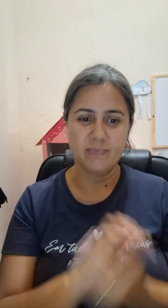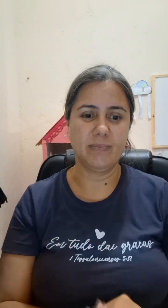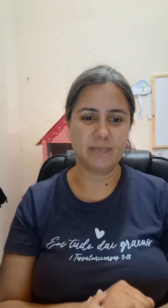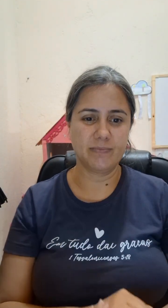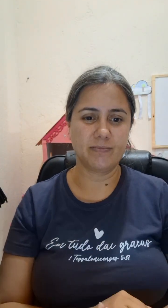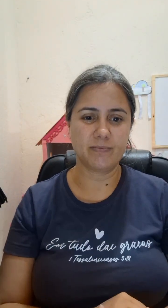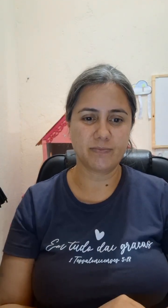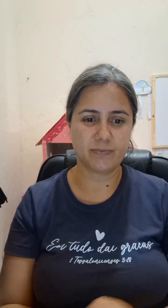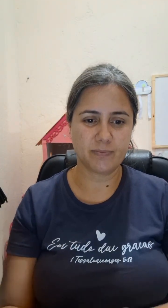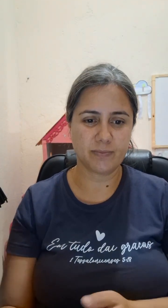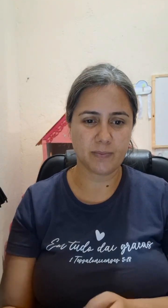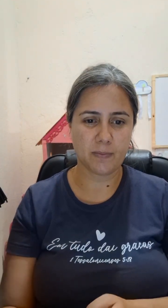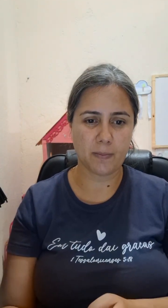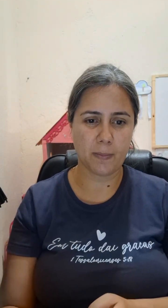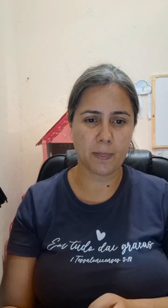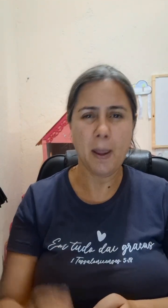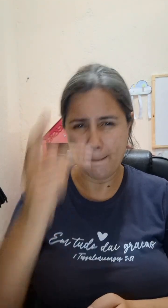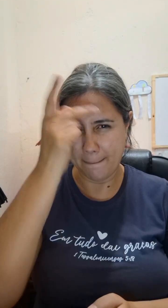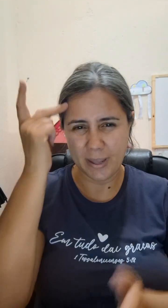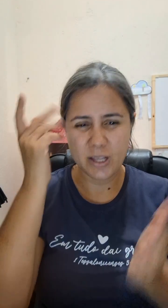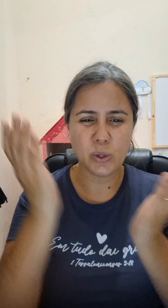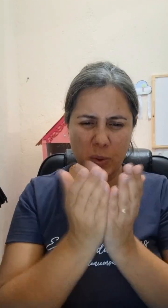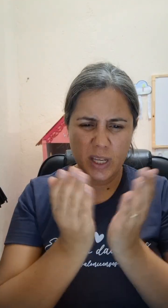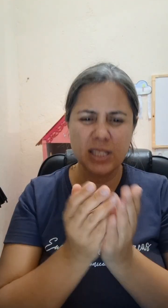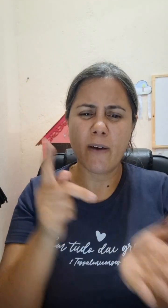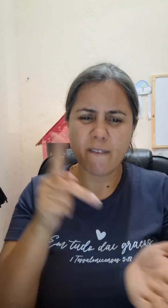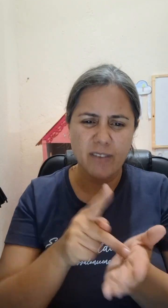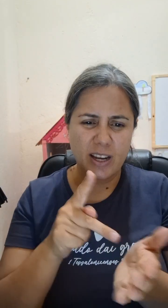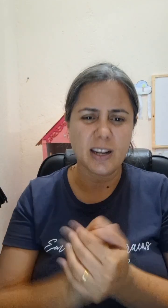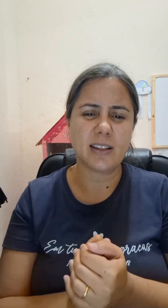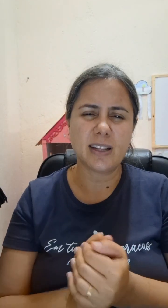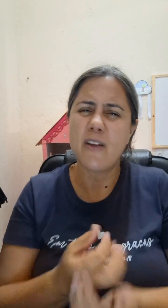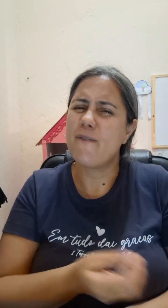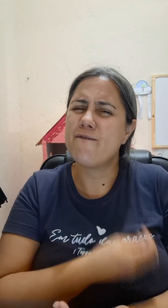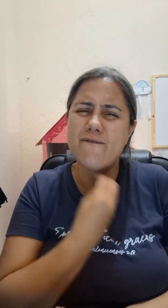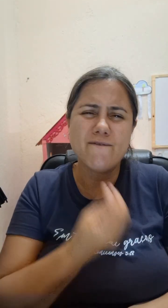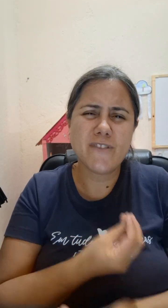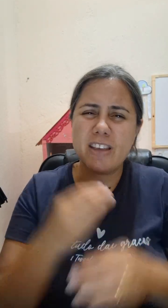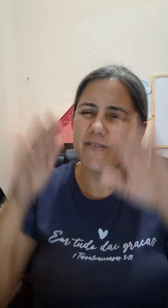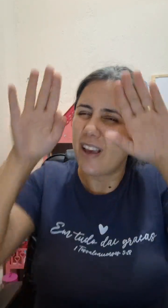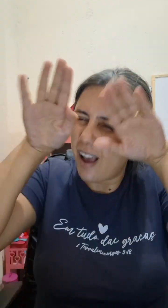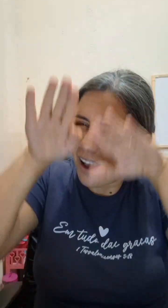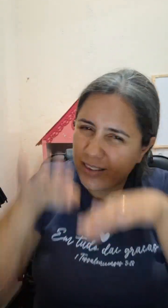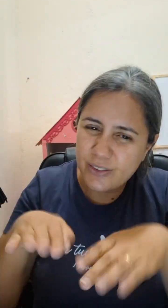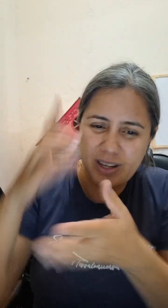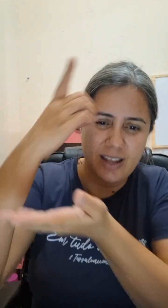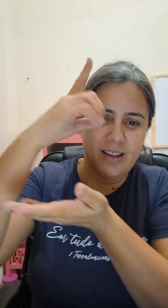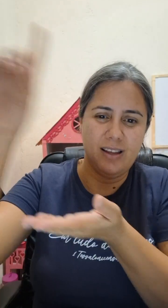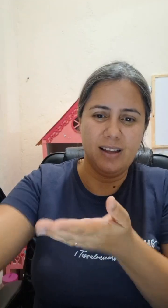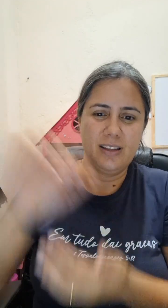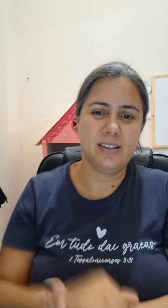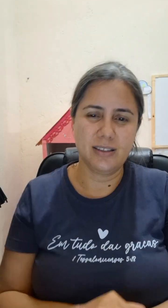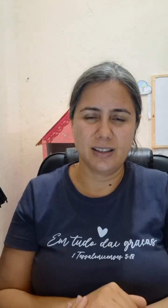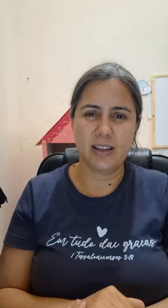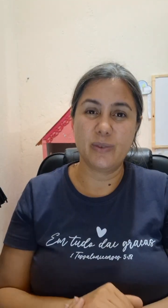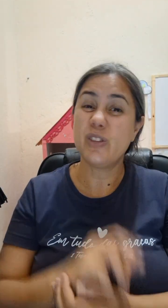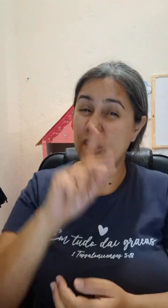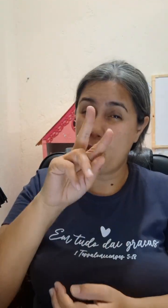ao que Deus mandou. O cristão verdadeiro,